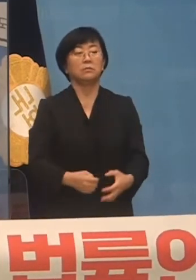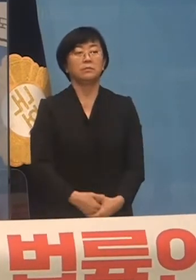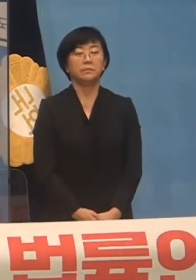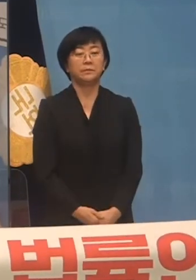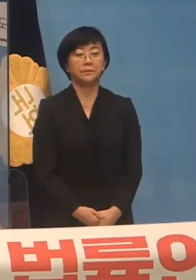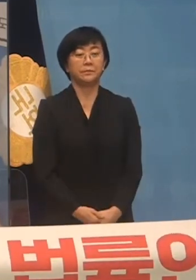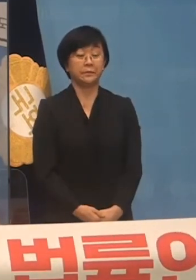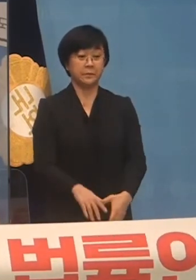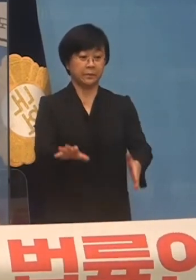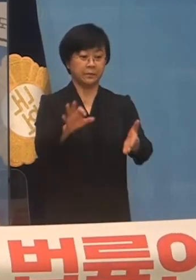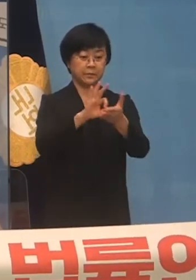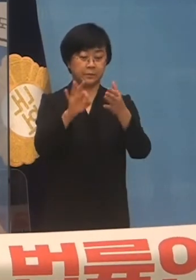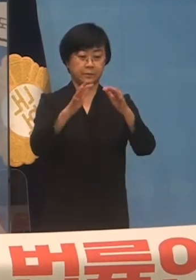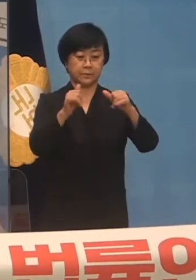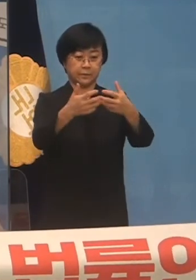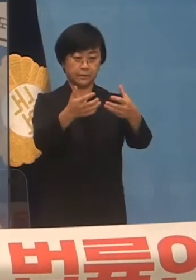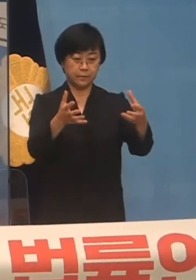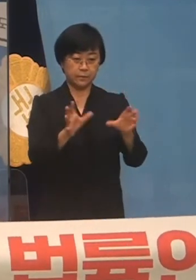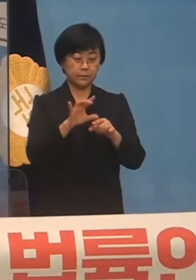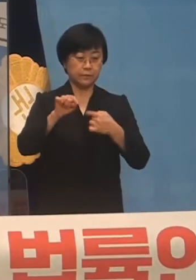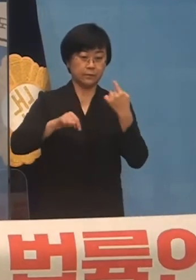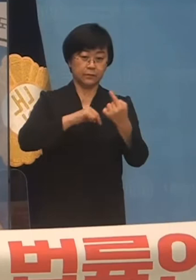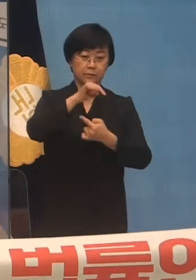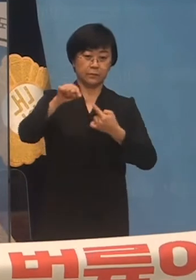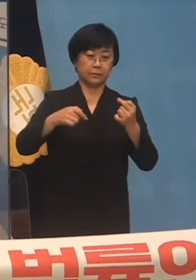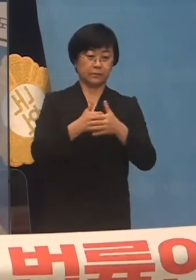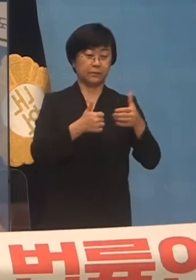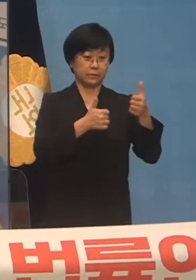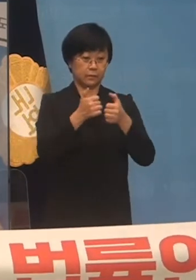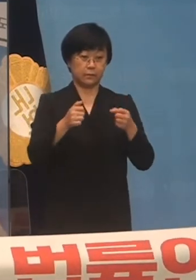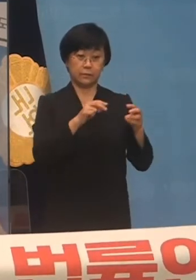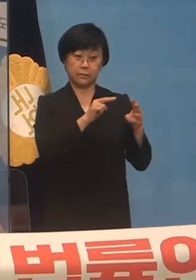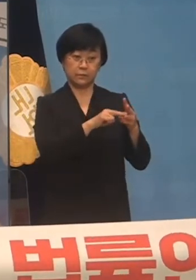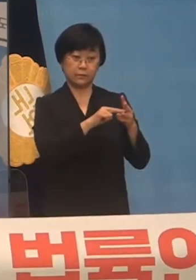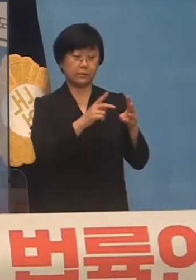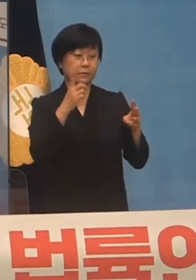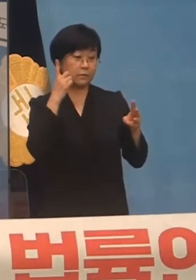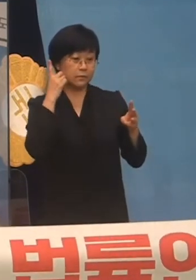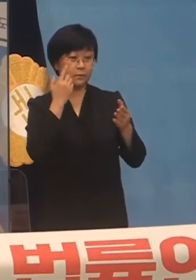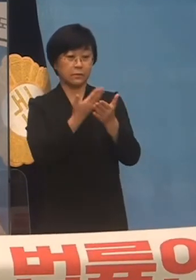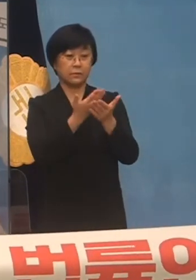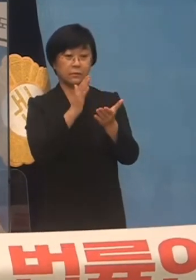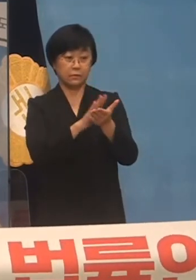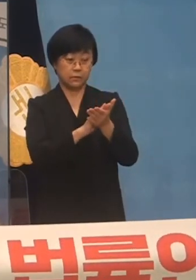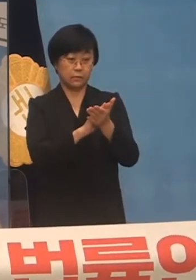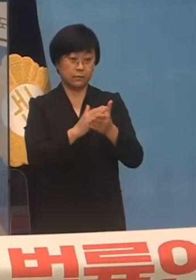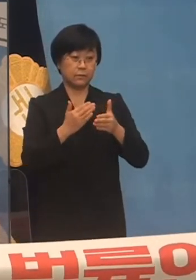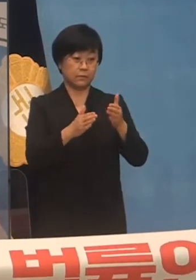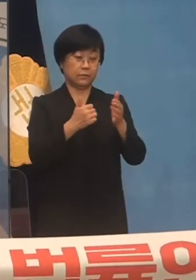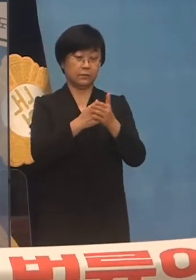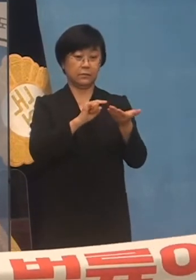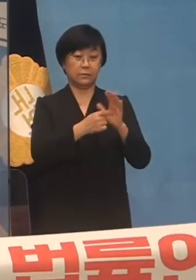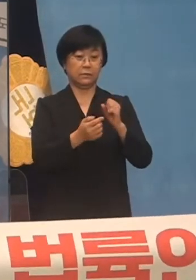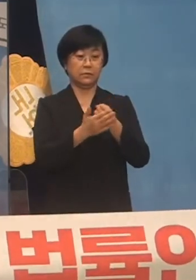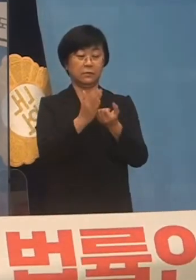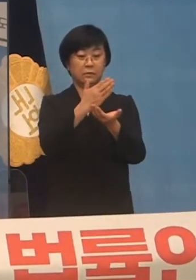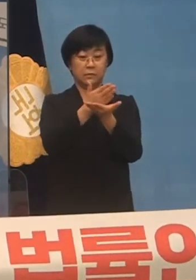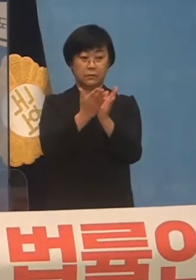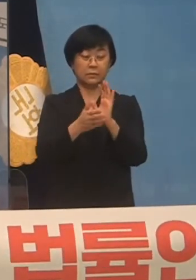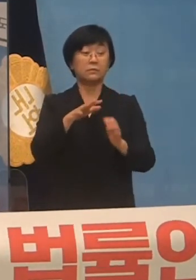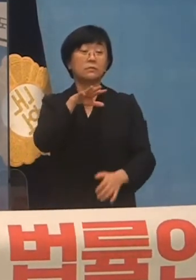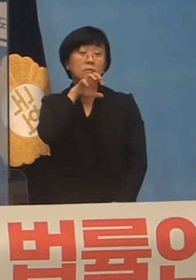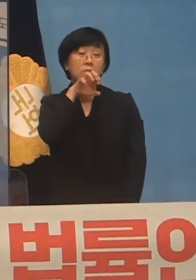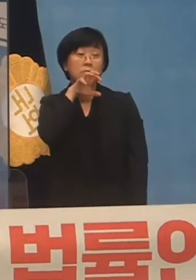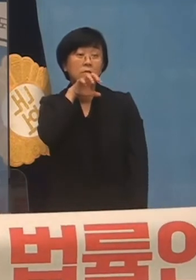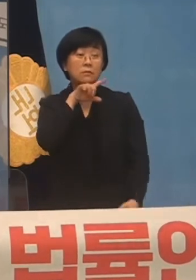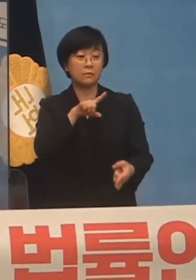많습니다. 소비자 단체가 운영하는 137 소비자 상담센터에 휴대폰 수리 과정에서 나타나는 다양한 불만을